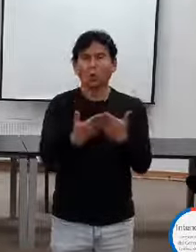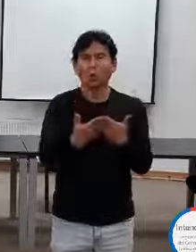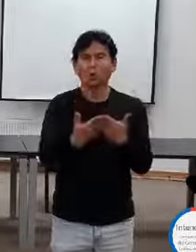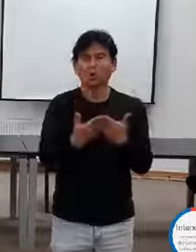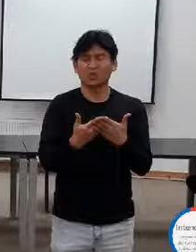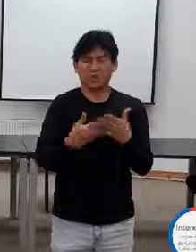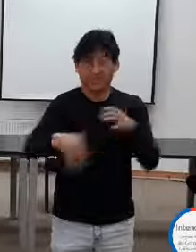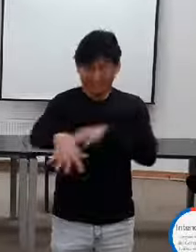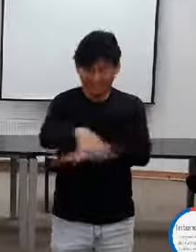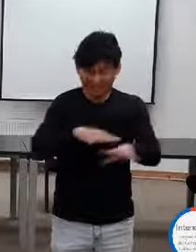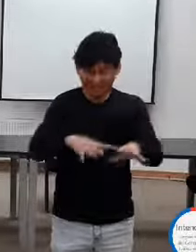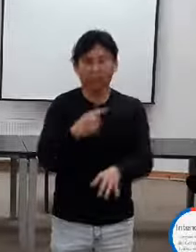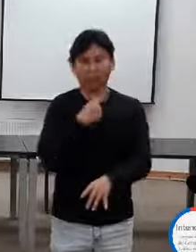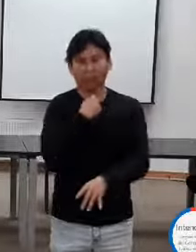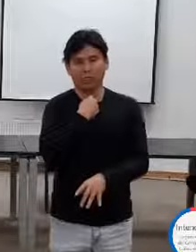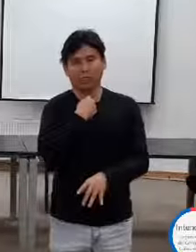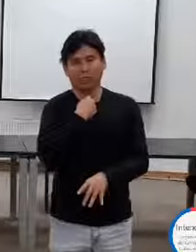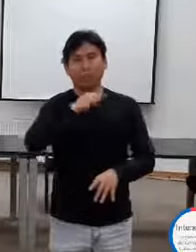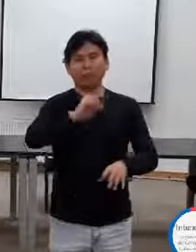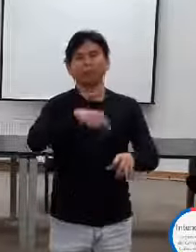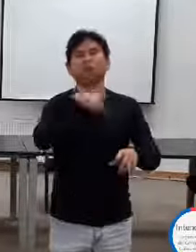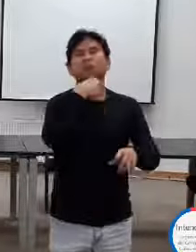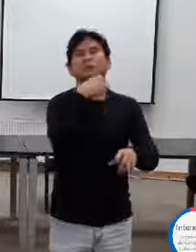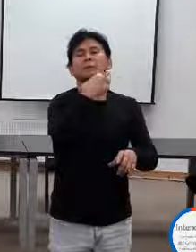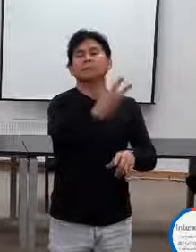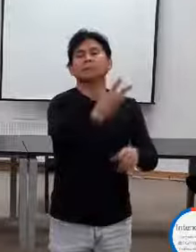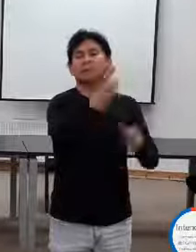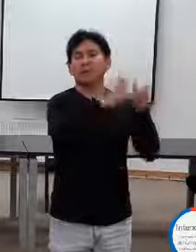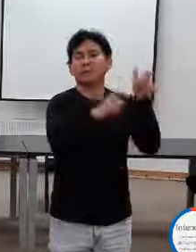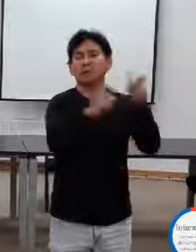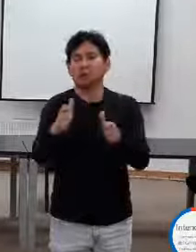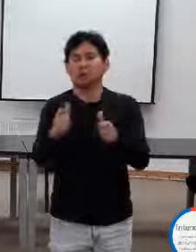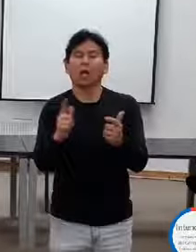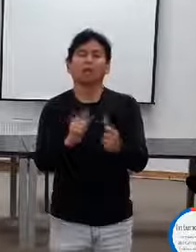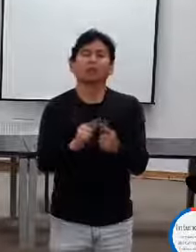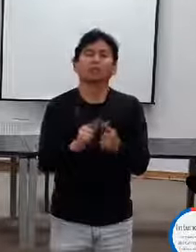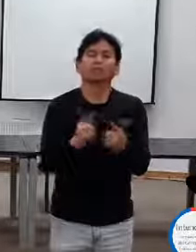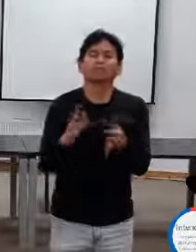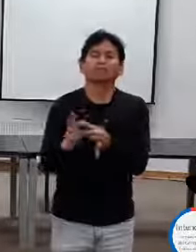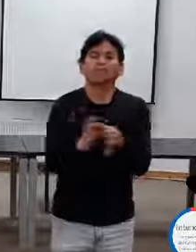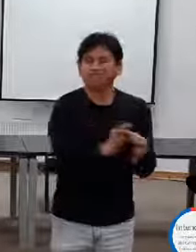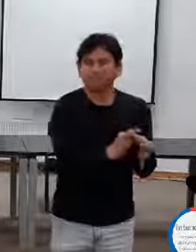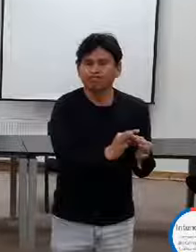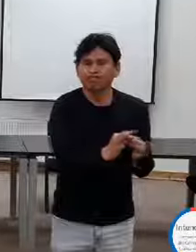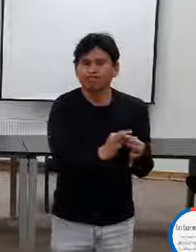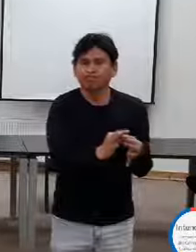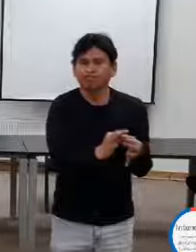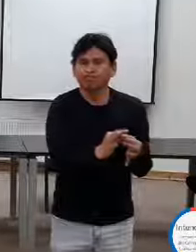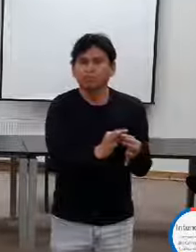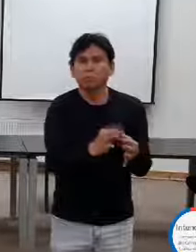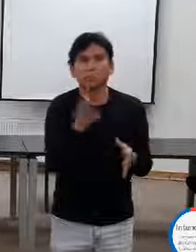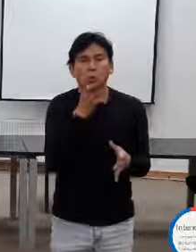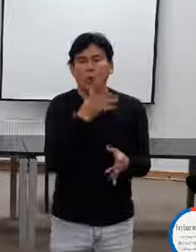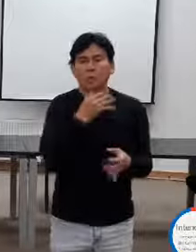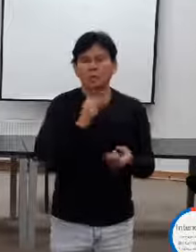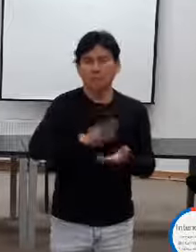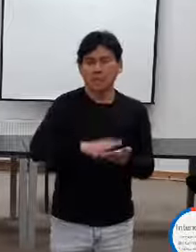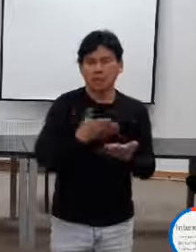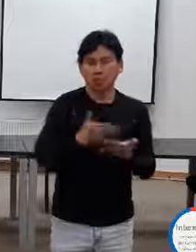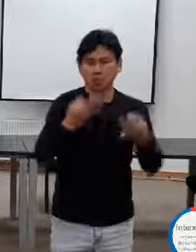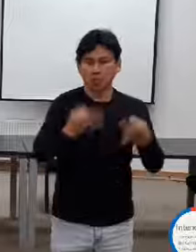alteración del orden público, afecta a terceras personas y, consecuentemente, también vulnera las medidas sanitarias